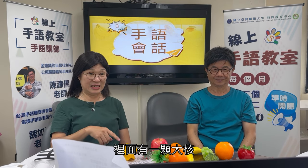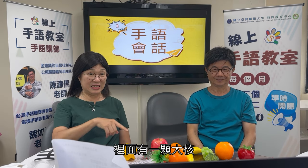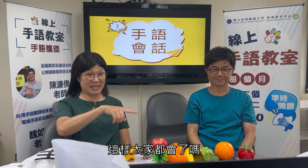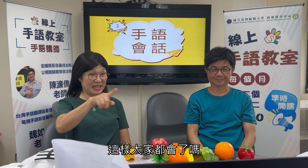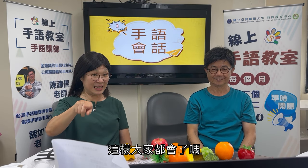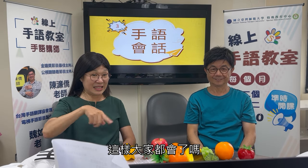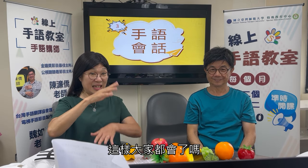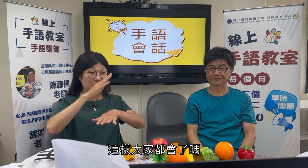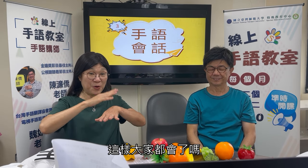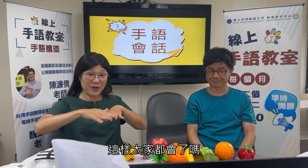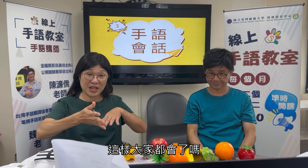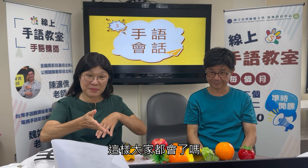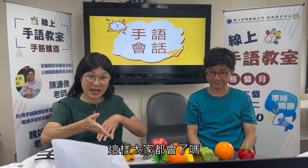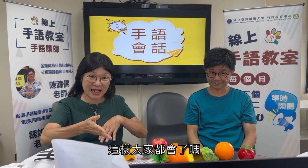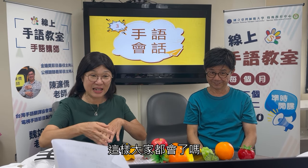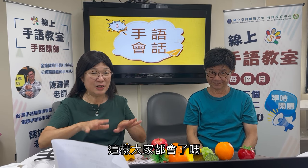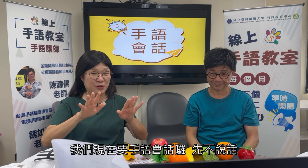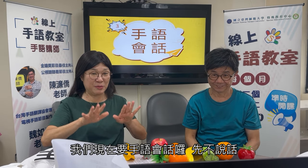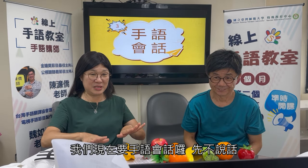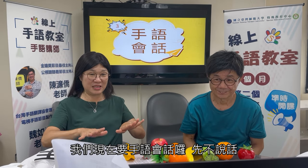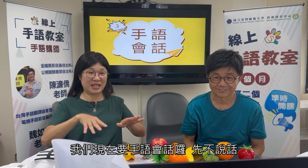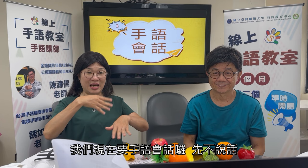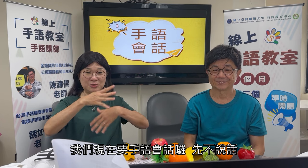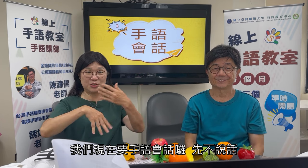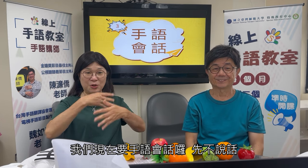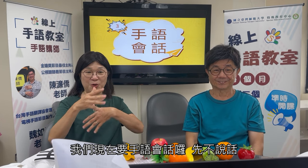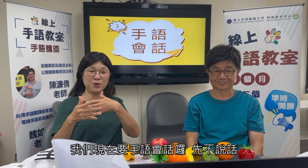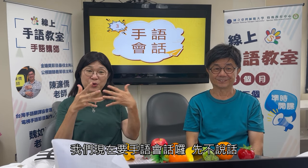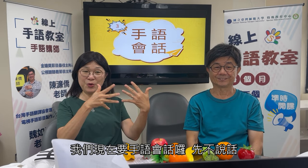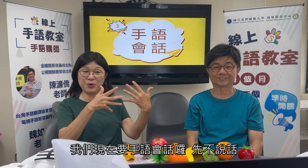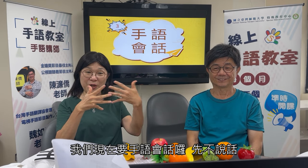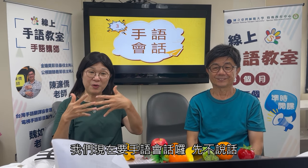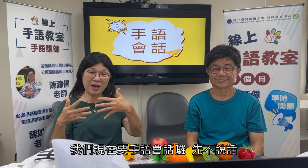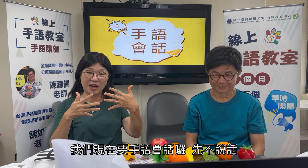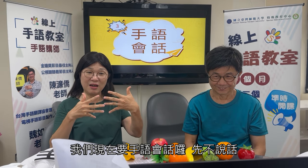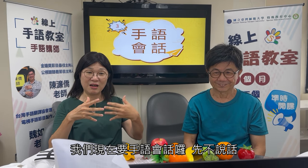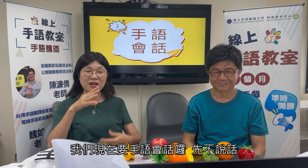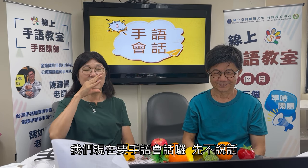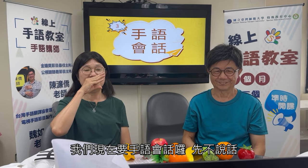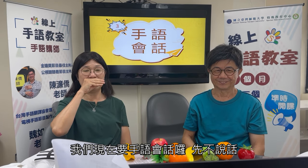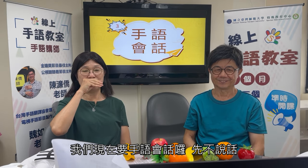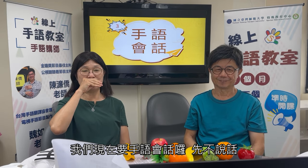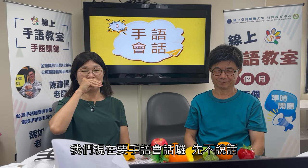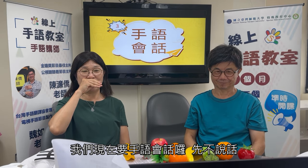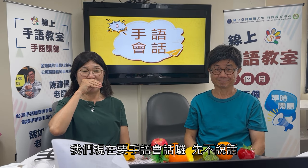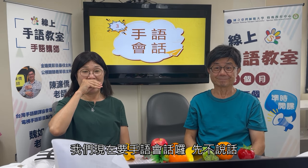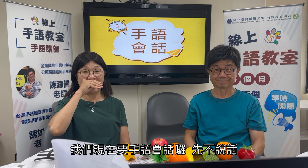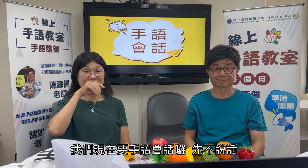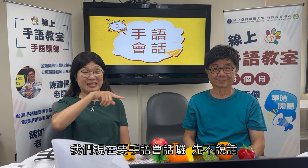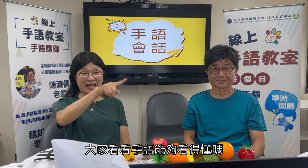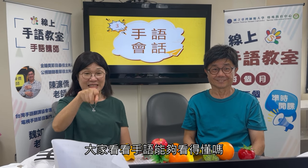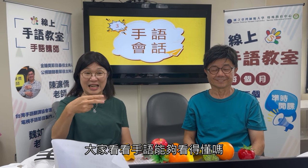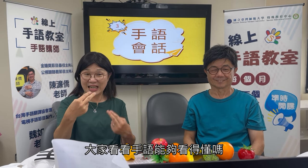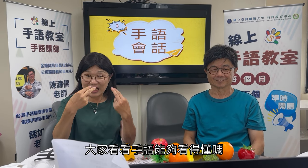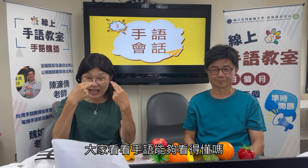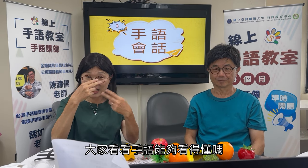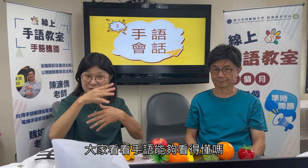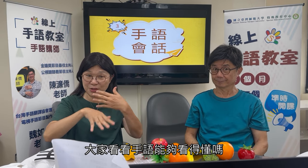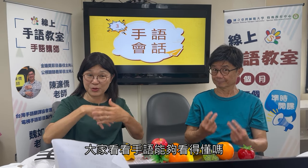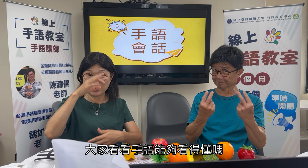这样大家都会了吗？我们现在要手语绘画咯，先不说话，大家看看手语能